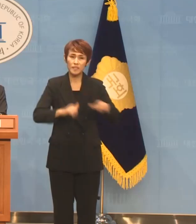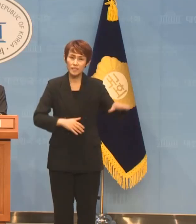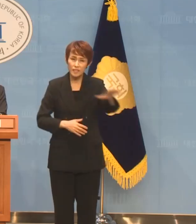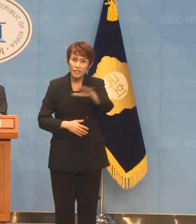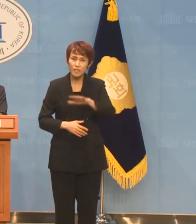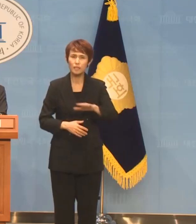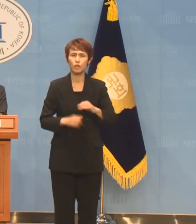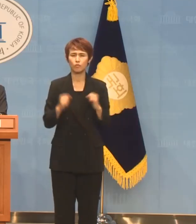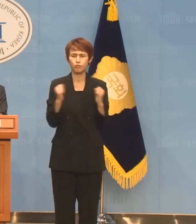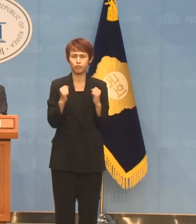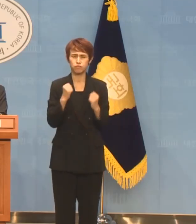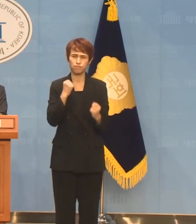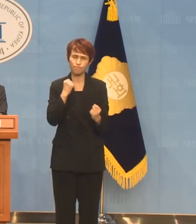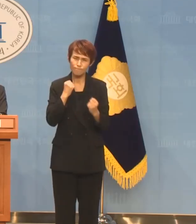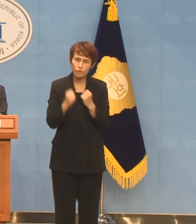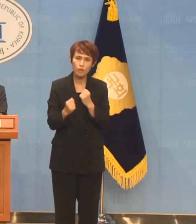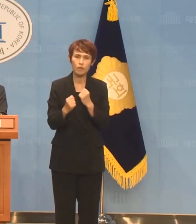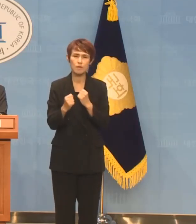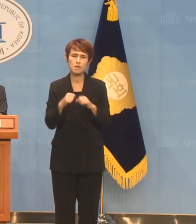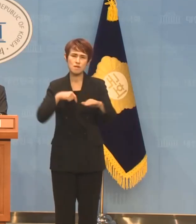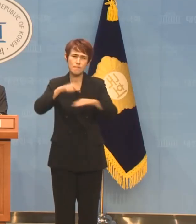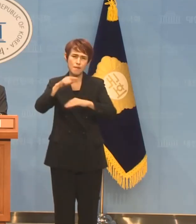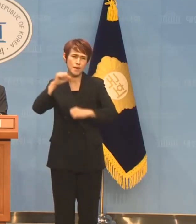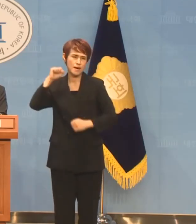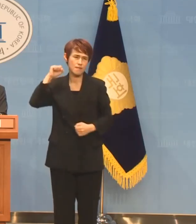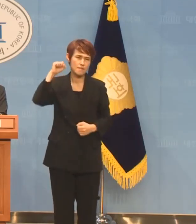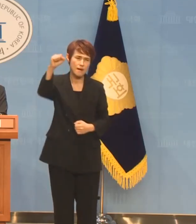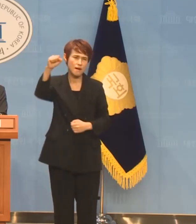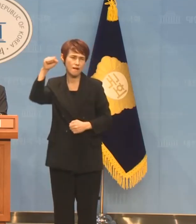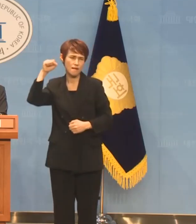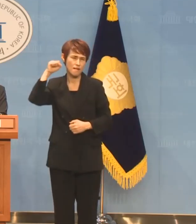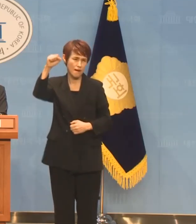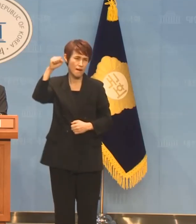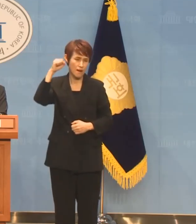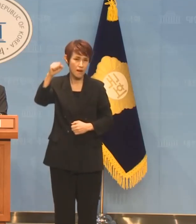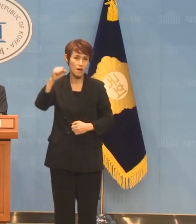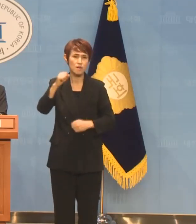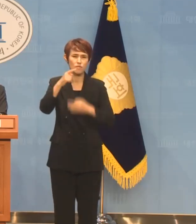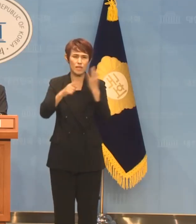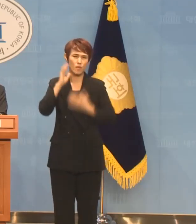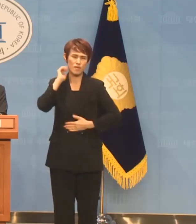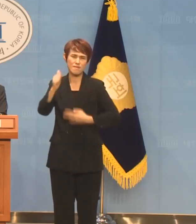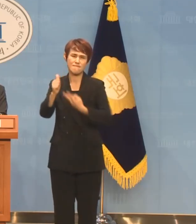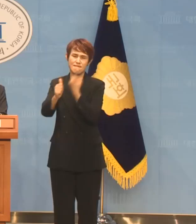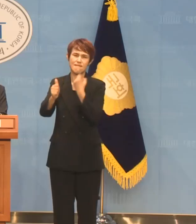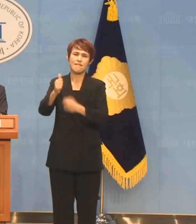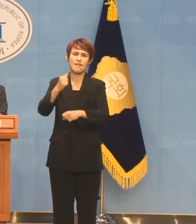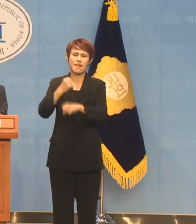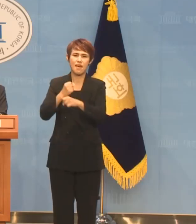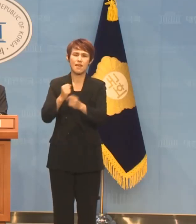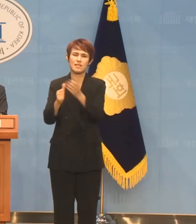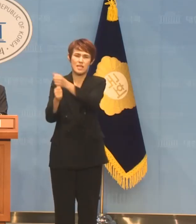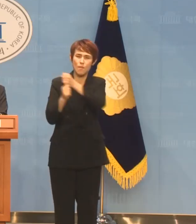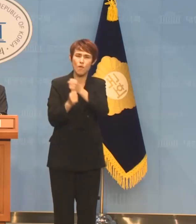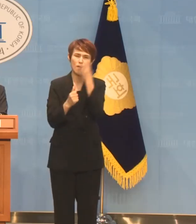이 엄동설안에도 매일같이 광장에 모여 윤석열 체포와 수사를 요구하는 것